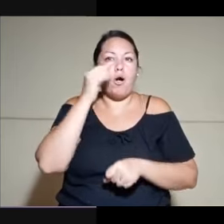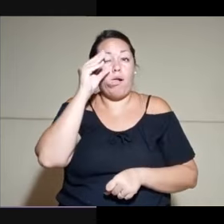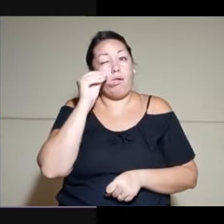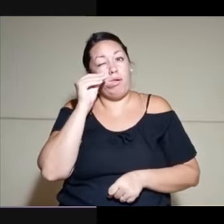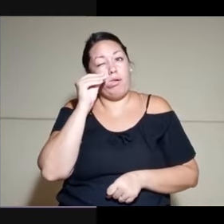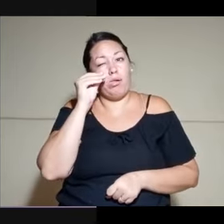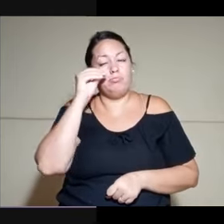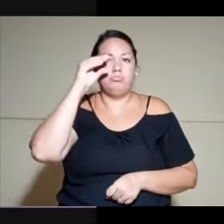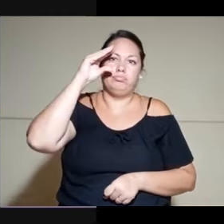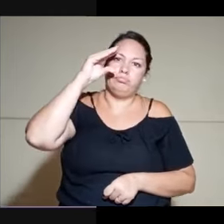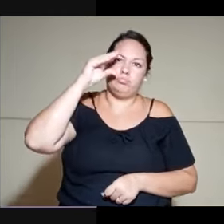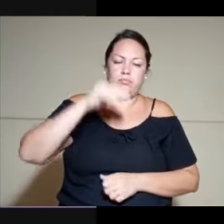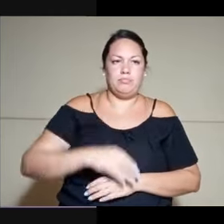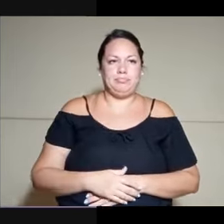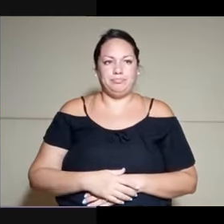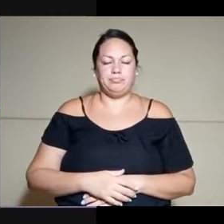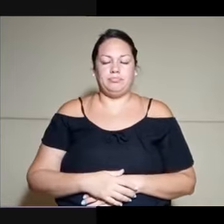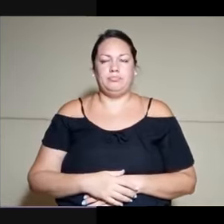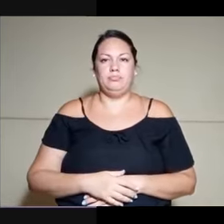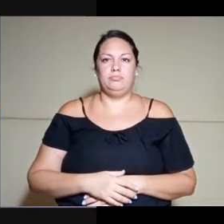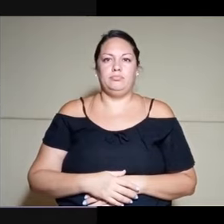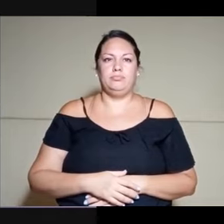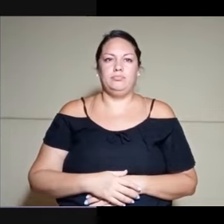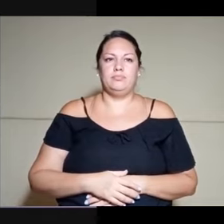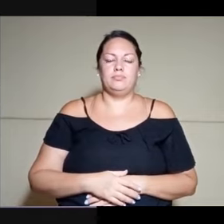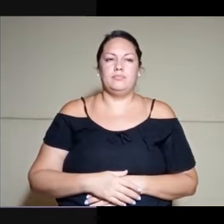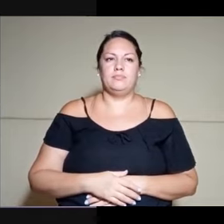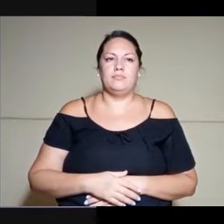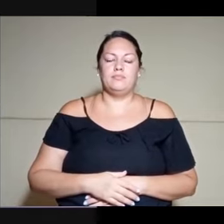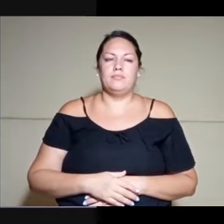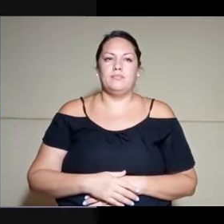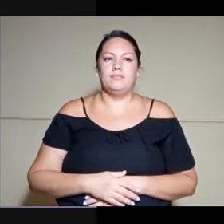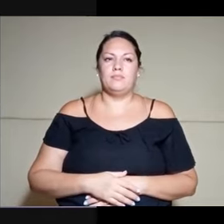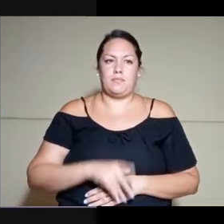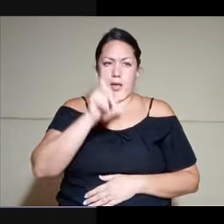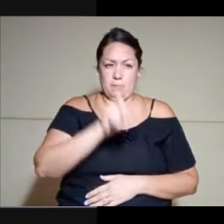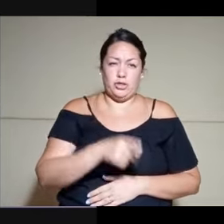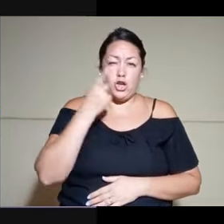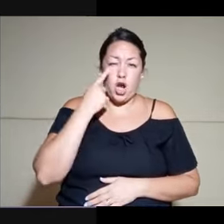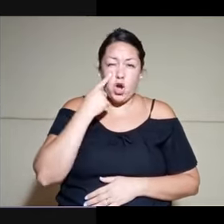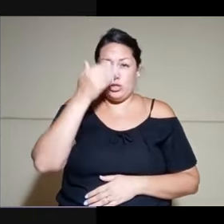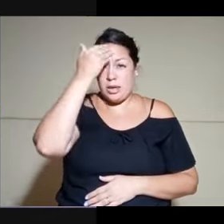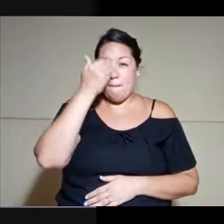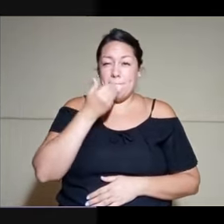puede hablar, se le cae la saliva de un lado, se le cae un ojo, tiene más cerrado un ojo.